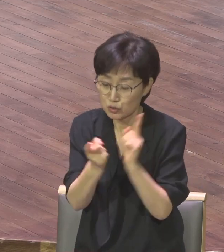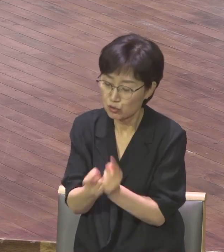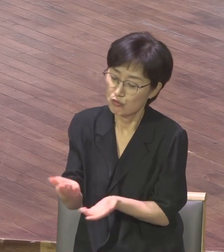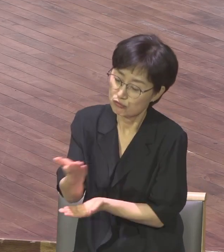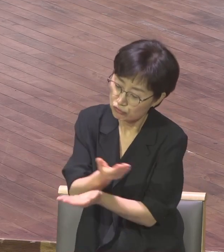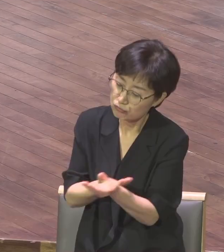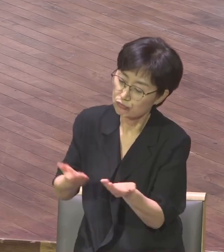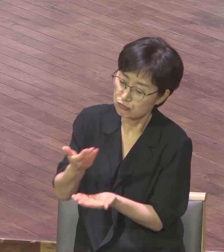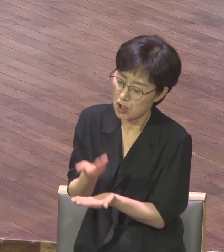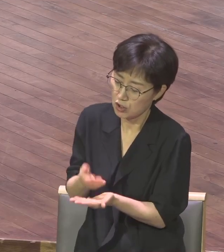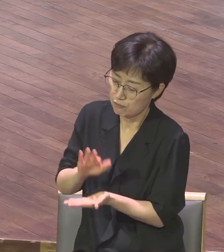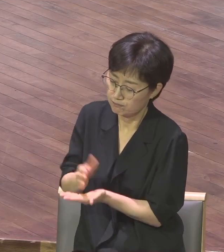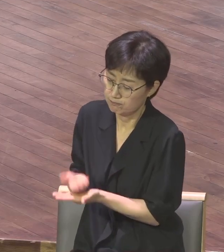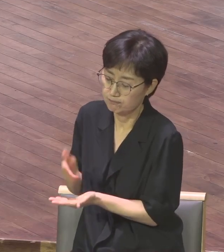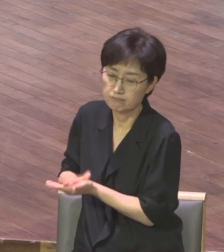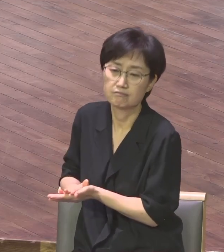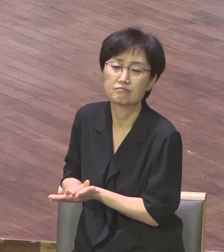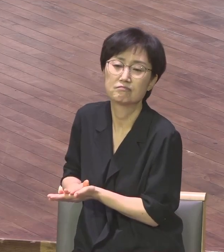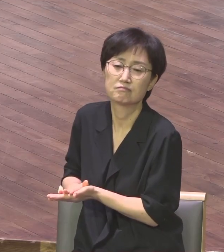패턴입니다. 그러니까